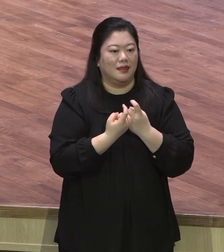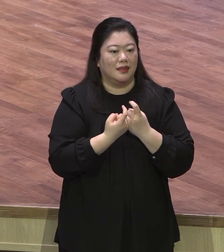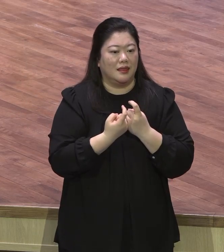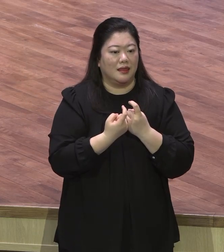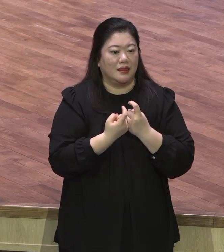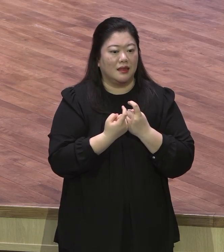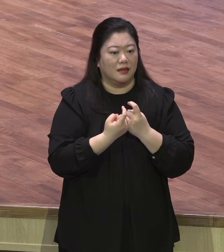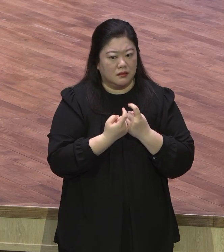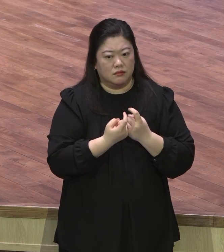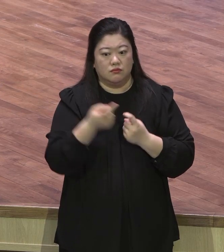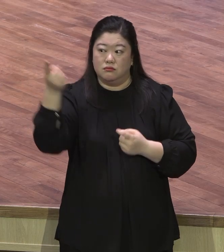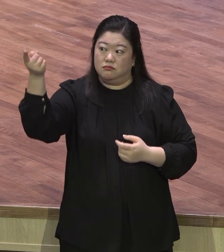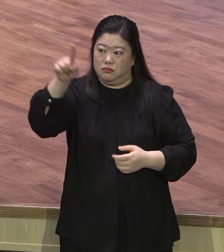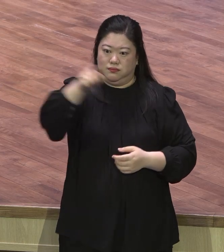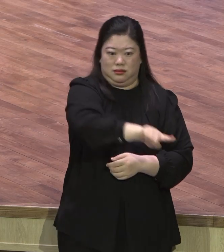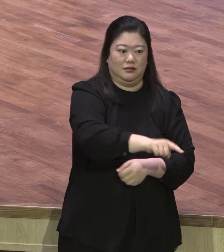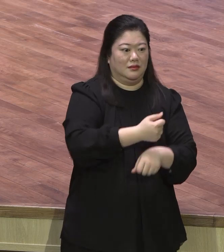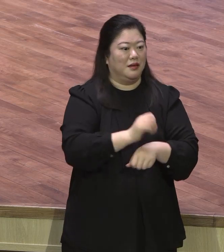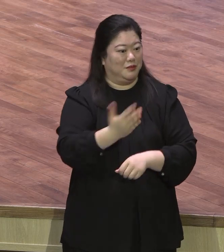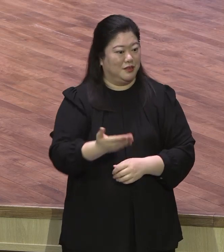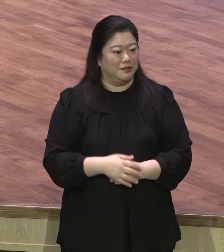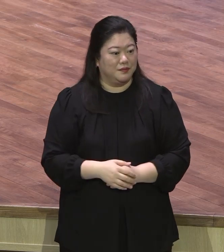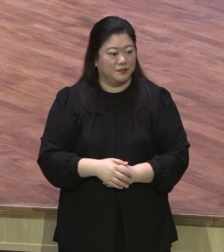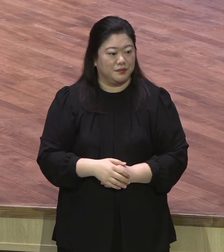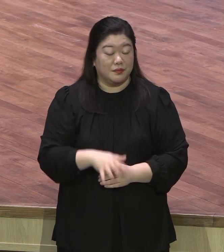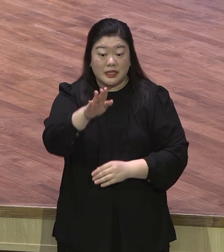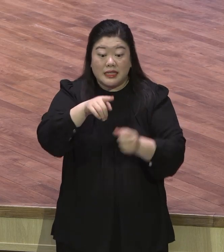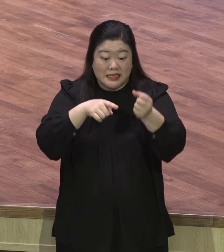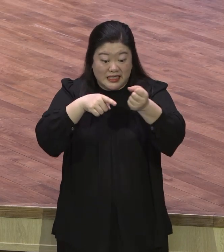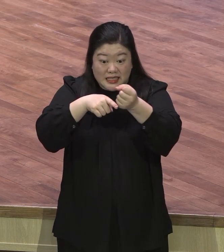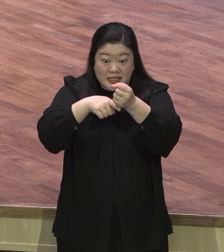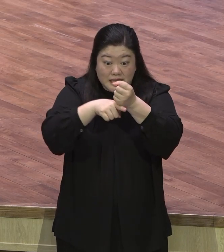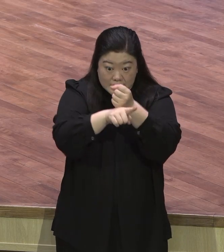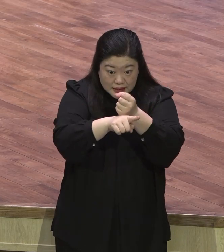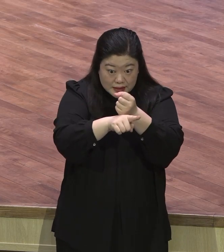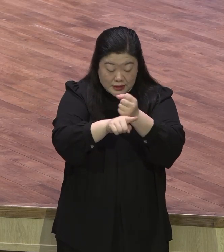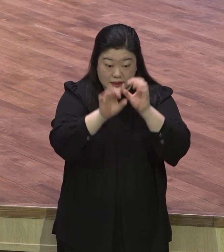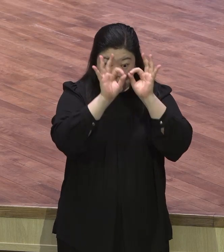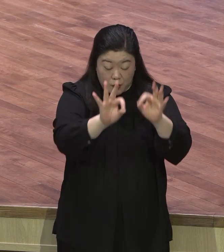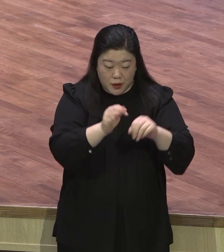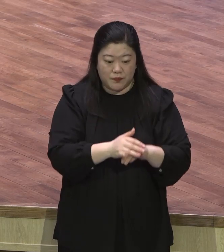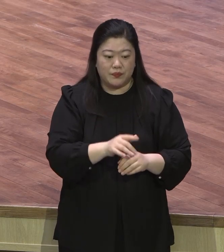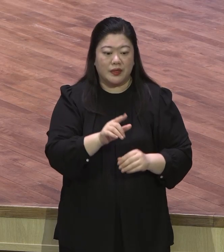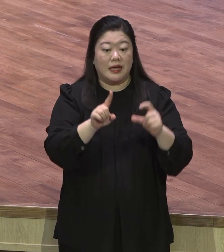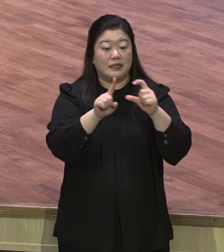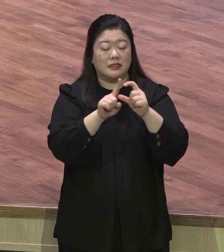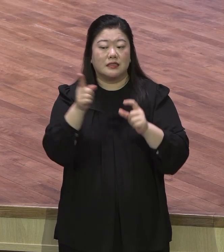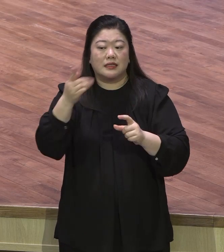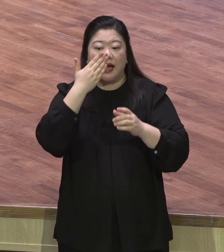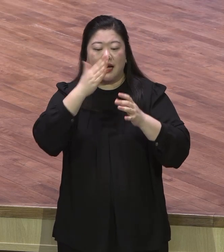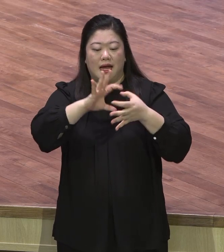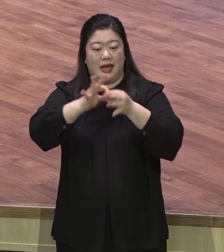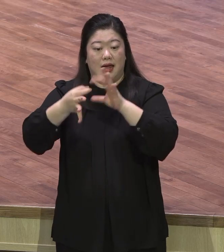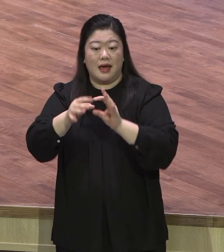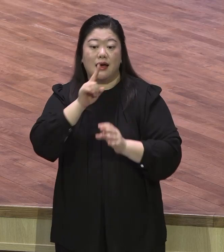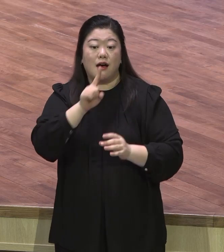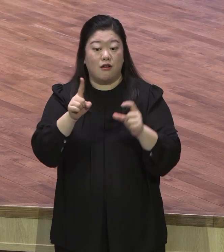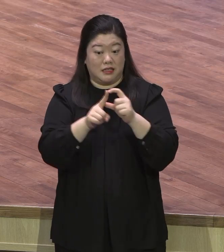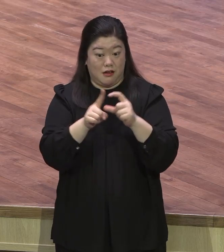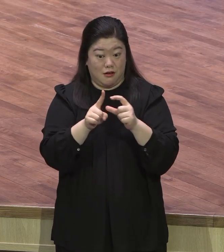무엇인지 여기에 뜻이란 말을 헬라마로 델라마 델레마 델레마 하나님이